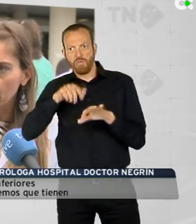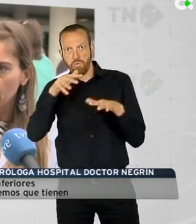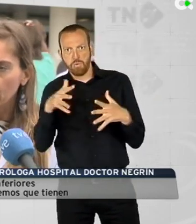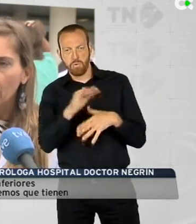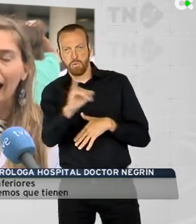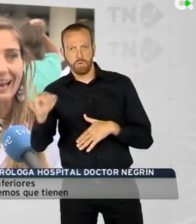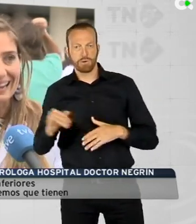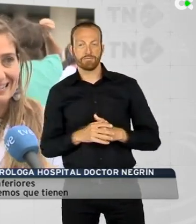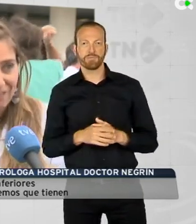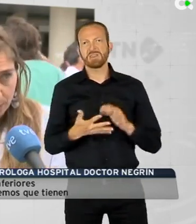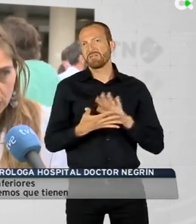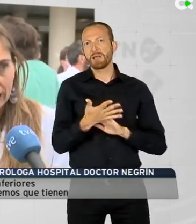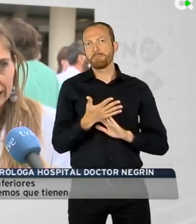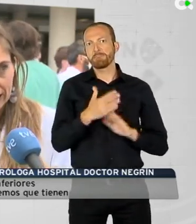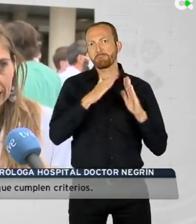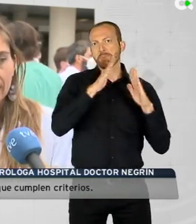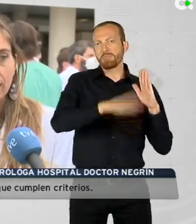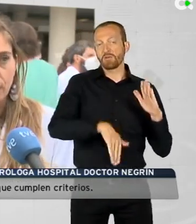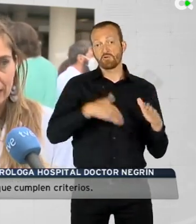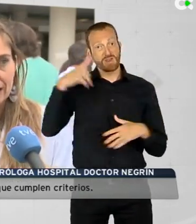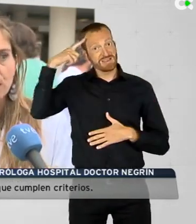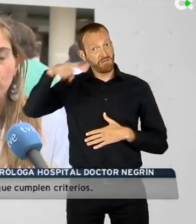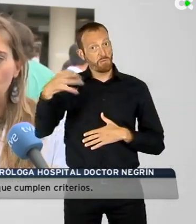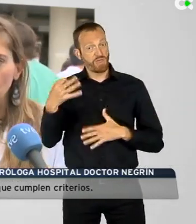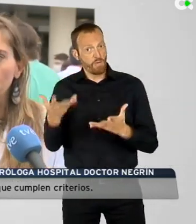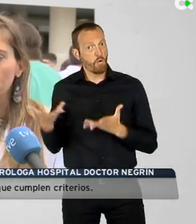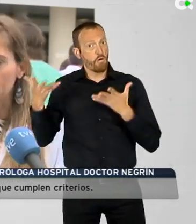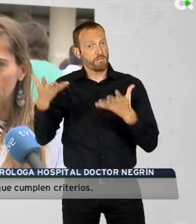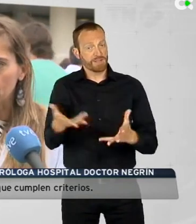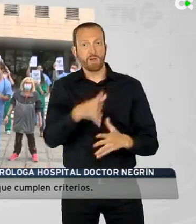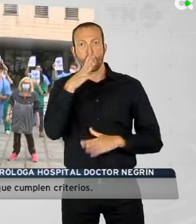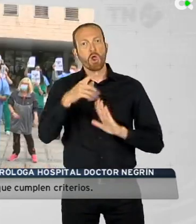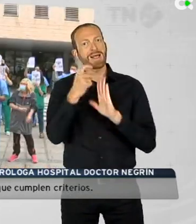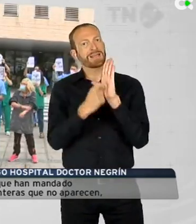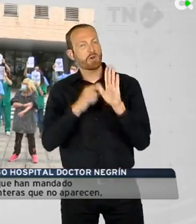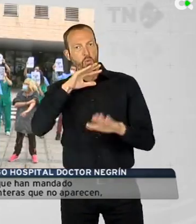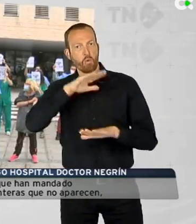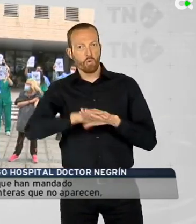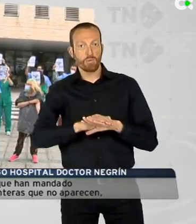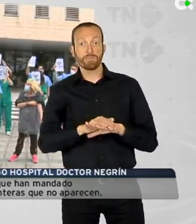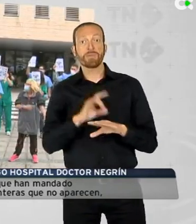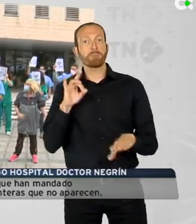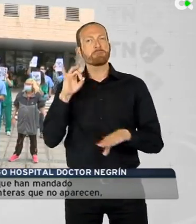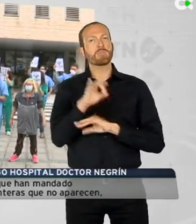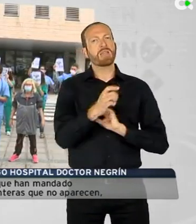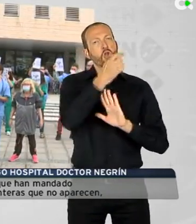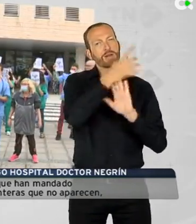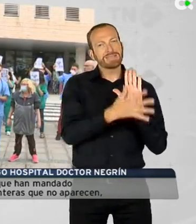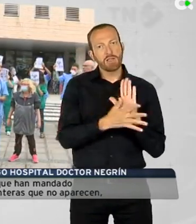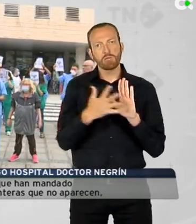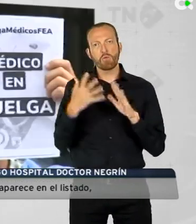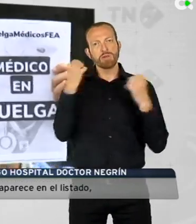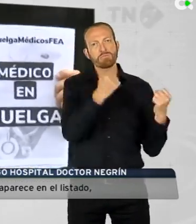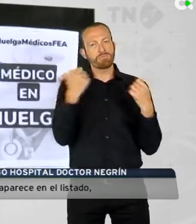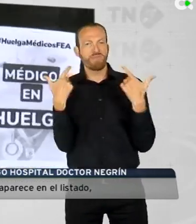inferiores a las que sabemos que tienen que ofertarse porque cumplen criterios. En el listado que han mandado hay especialidades enteras que no